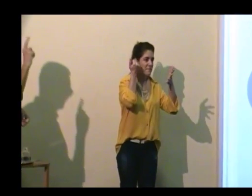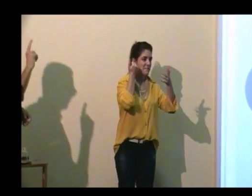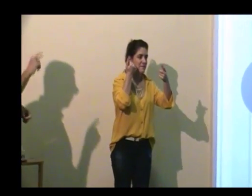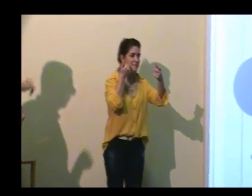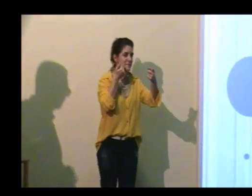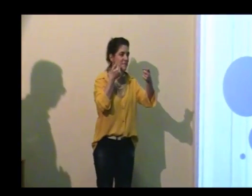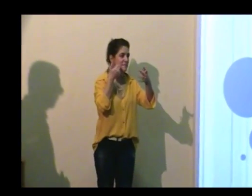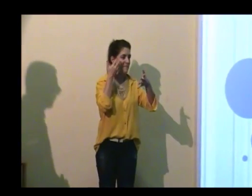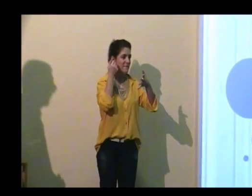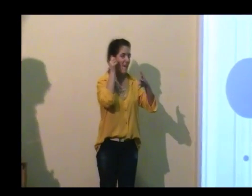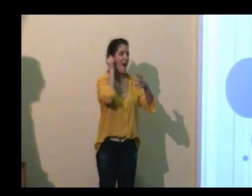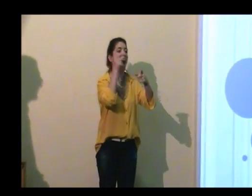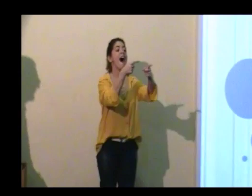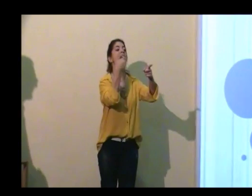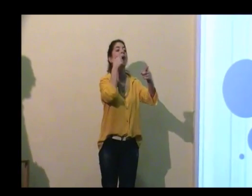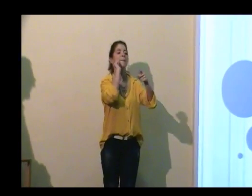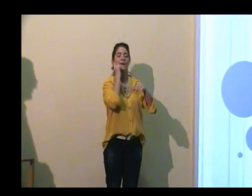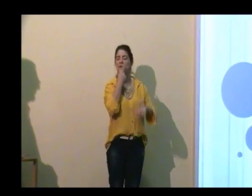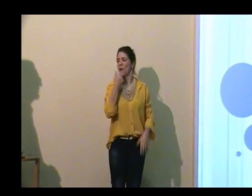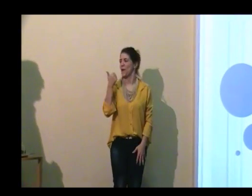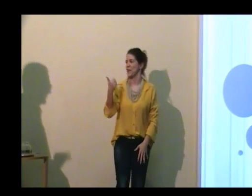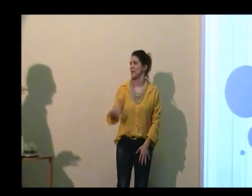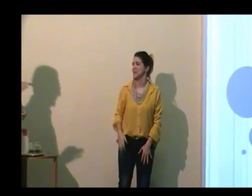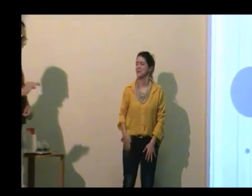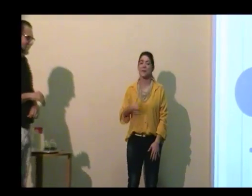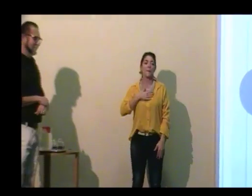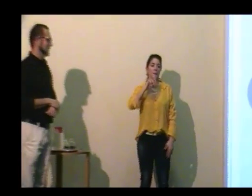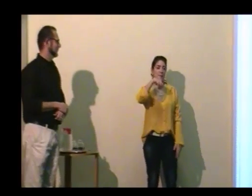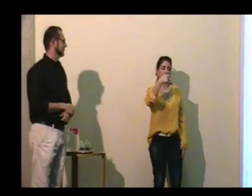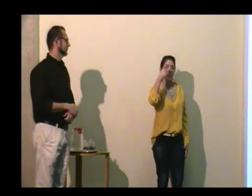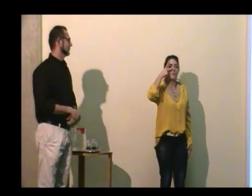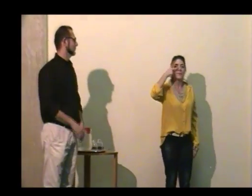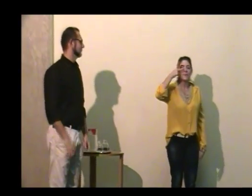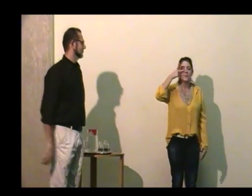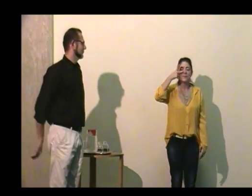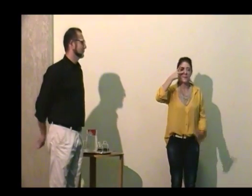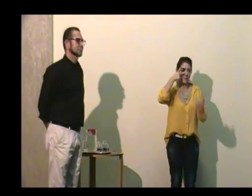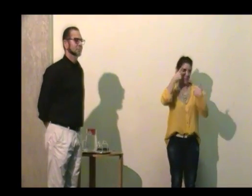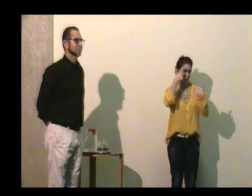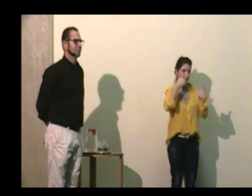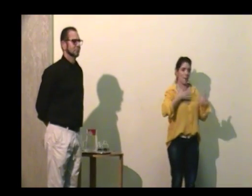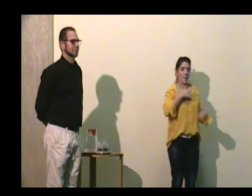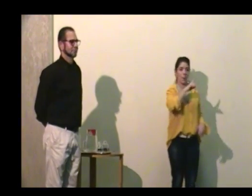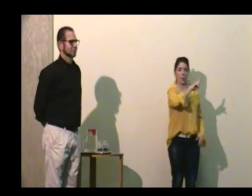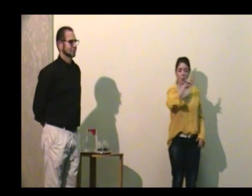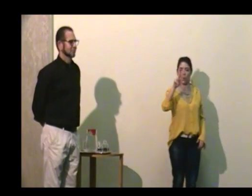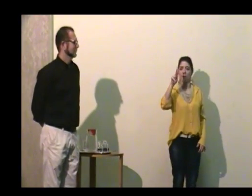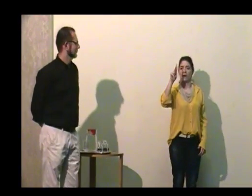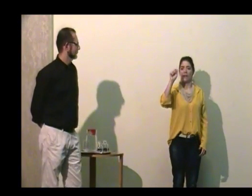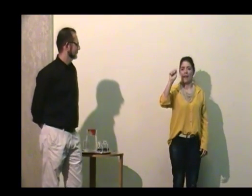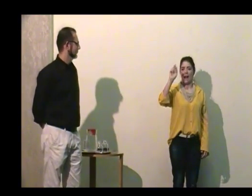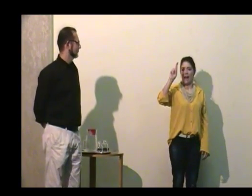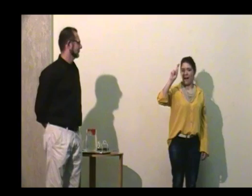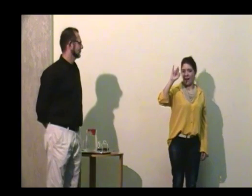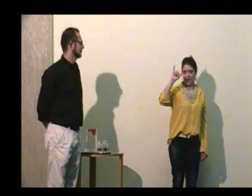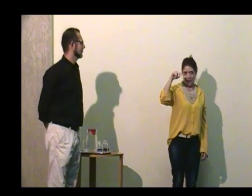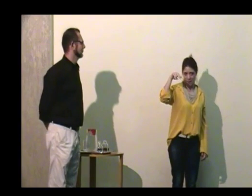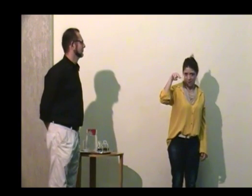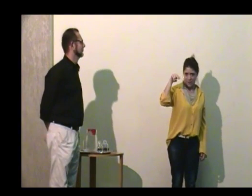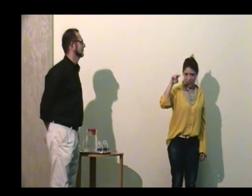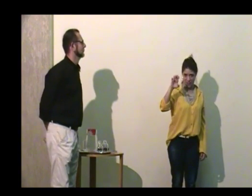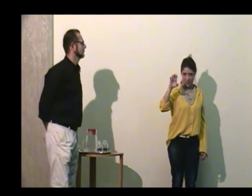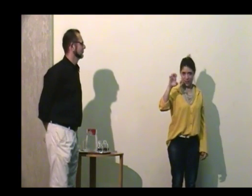Não sabem Libras? Ah, são os pais do Tony, ok. Esse é meu sinal.